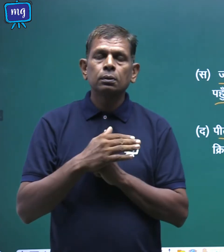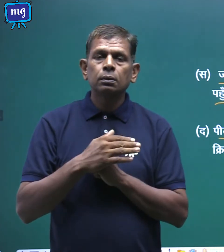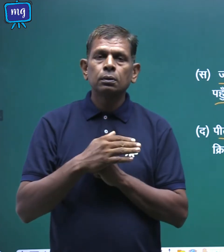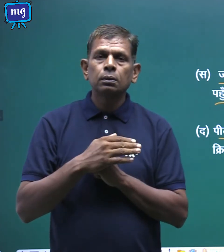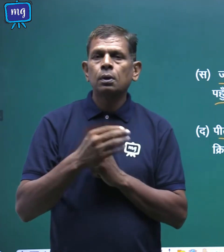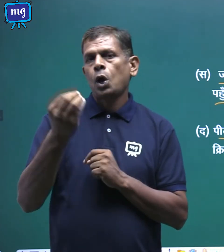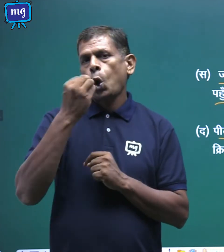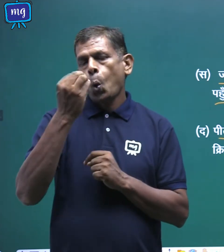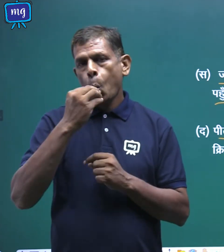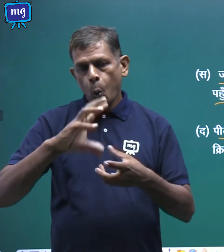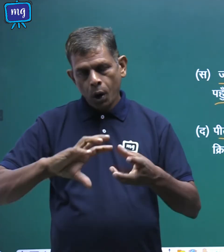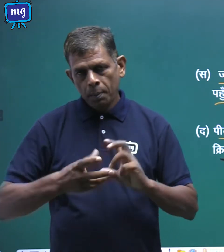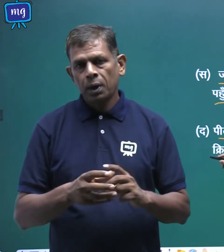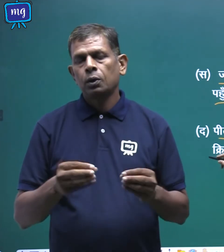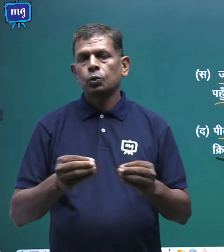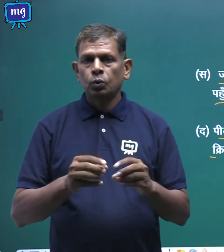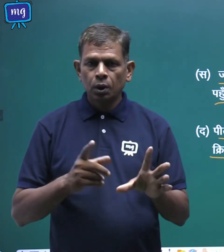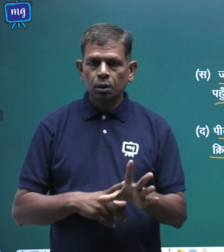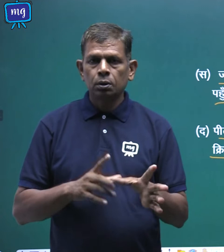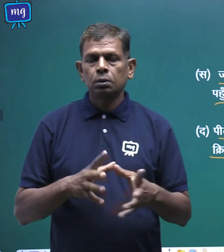प्रकाश संश्लेषण क्रिया द्वारा